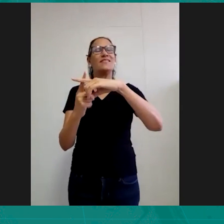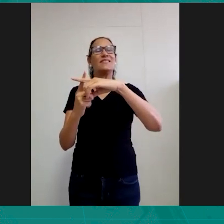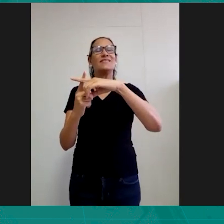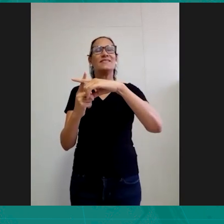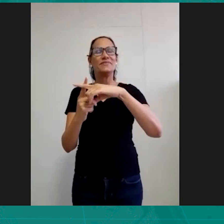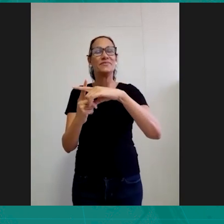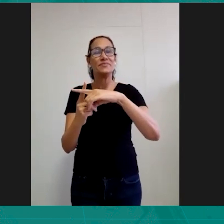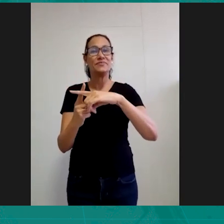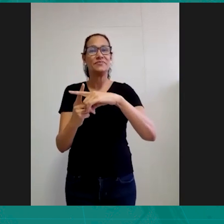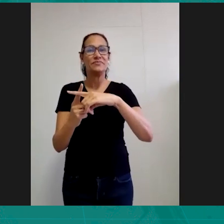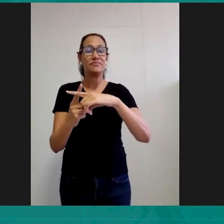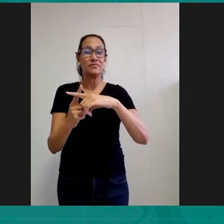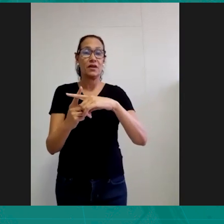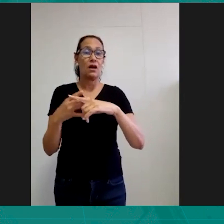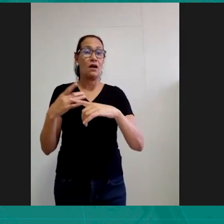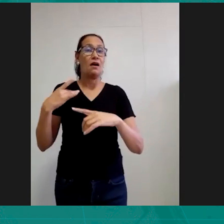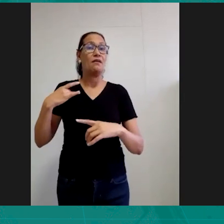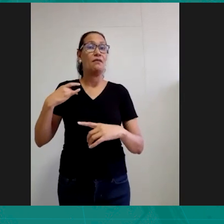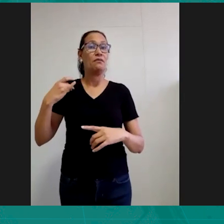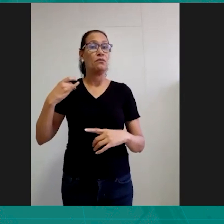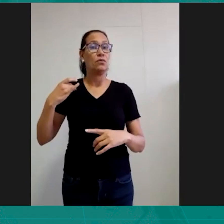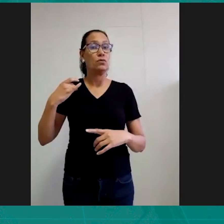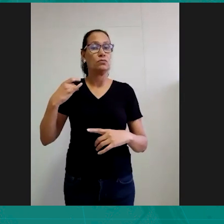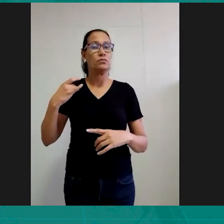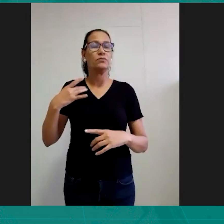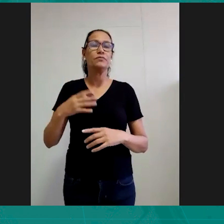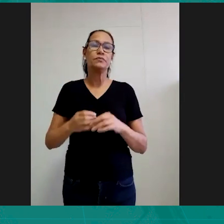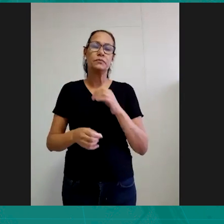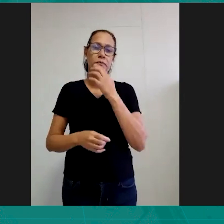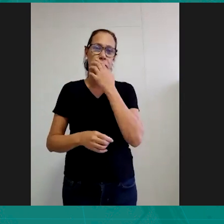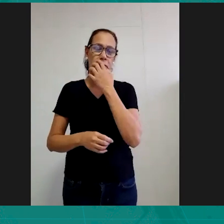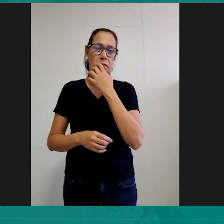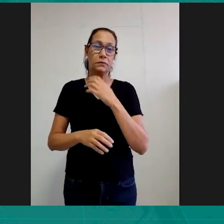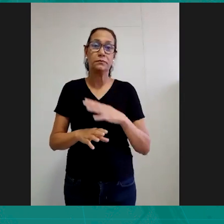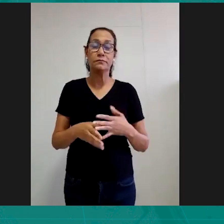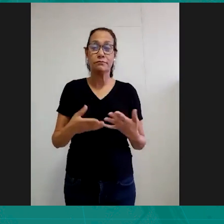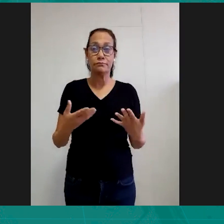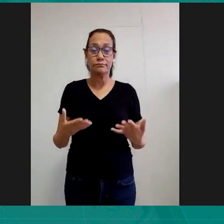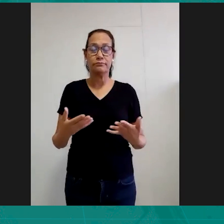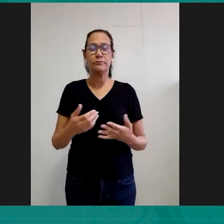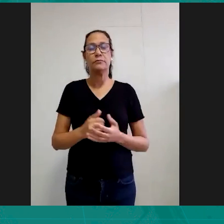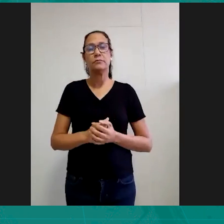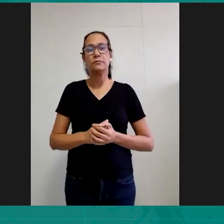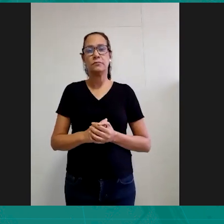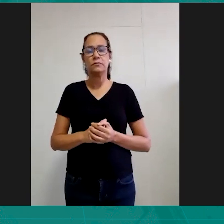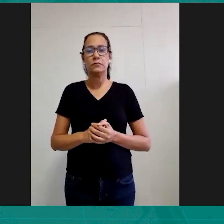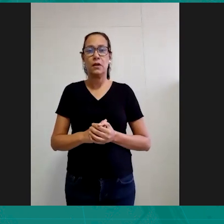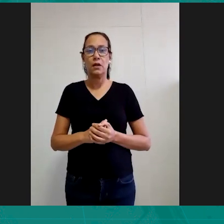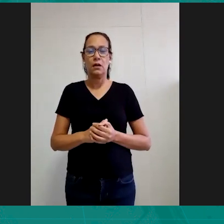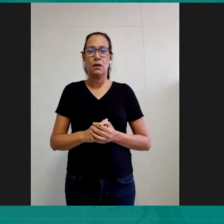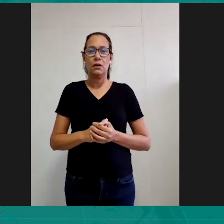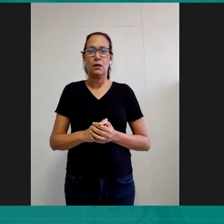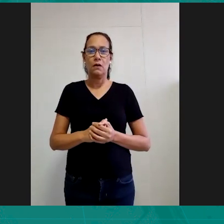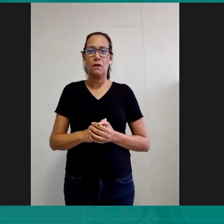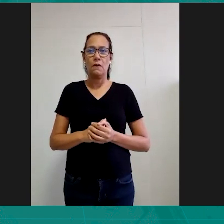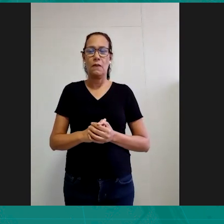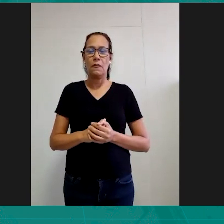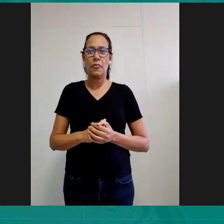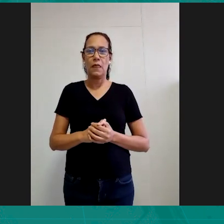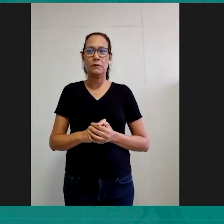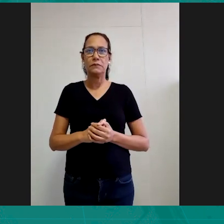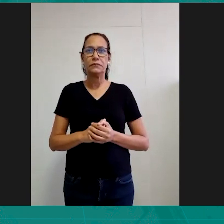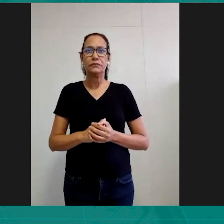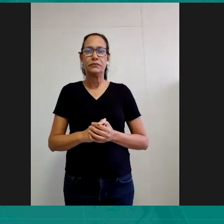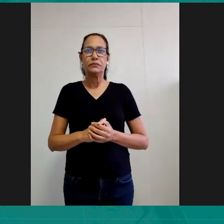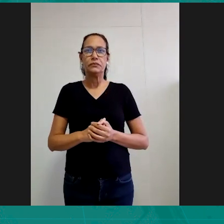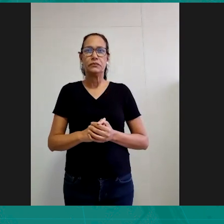fazer a vontade de Deus. Aí então, no final, vamos-nos daqui, deve indicar, eles estavam na ceia,